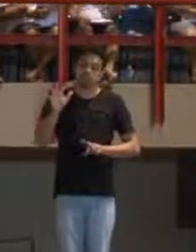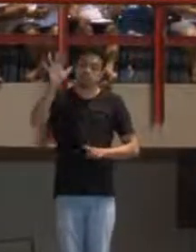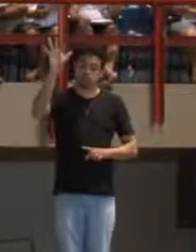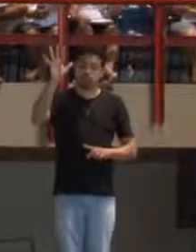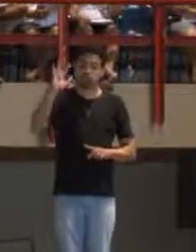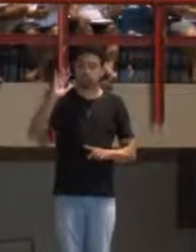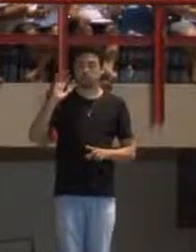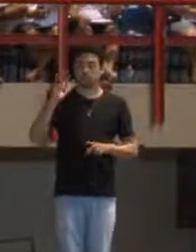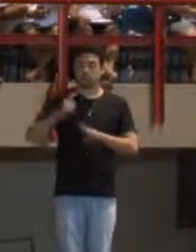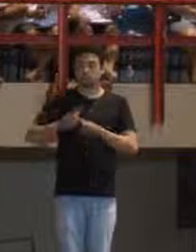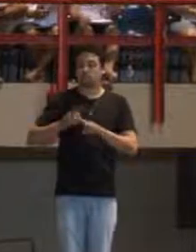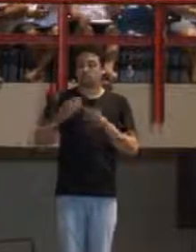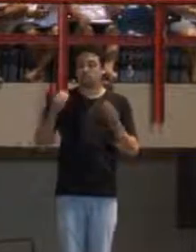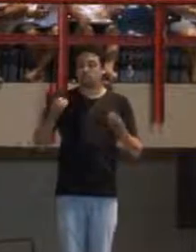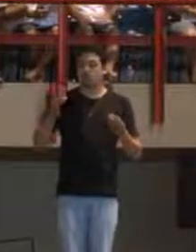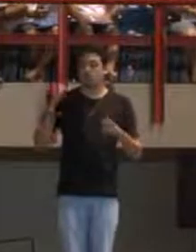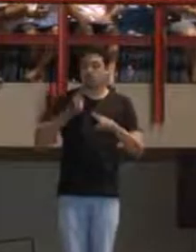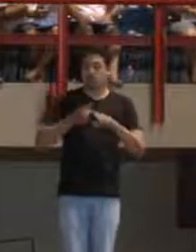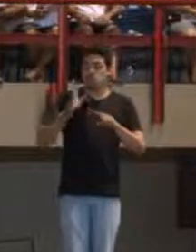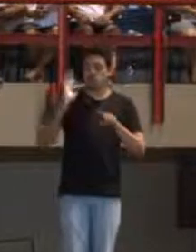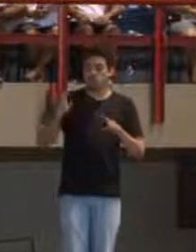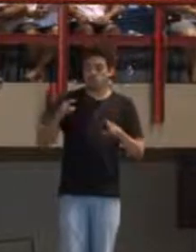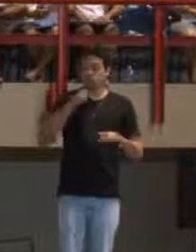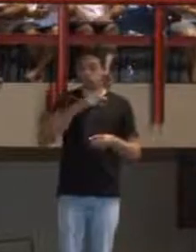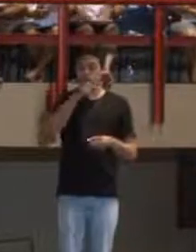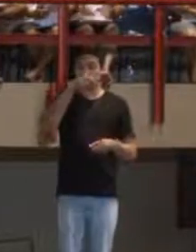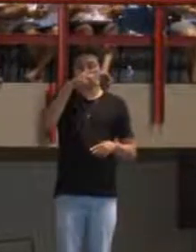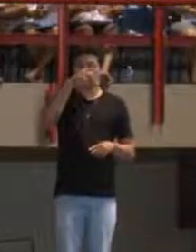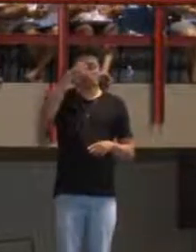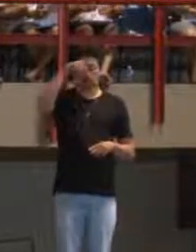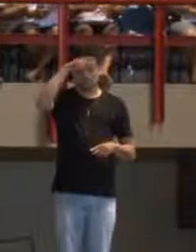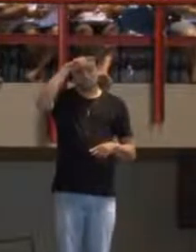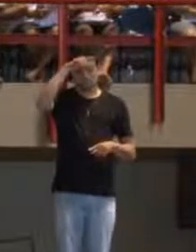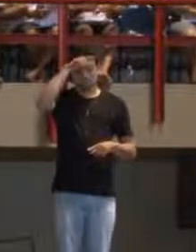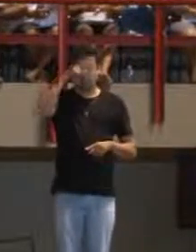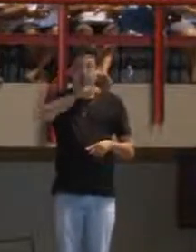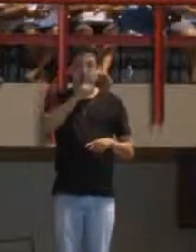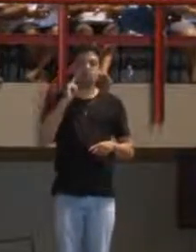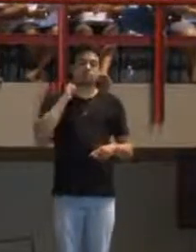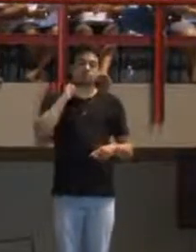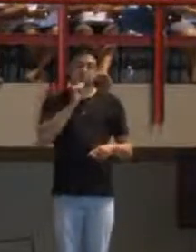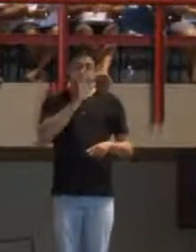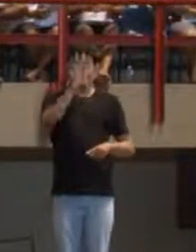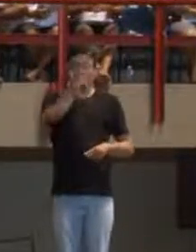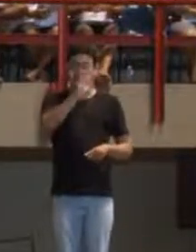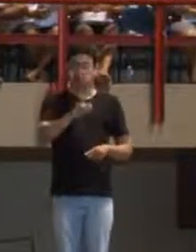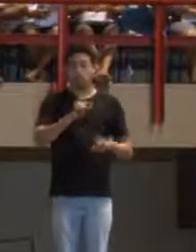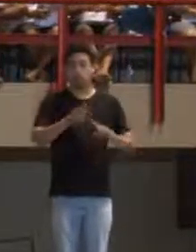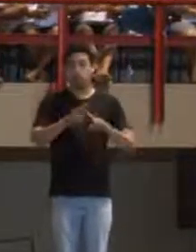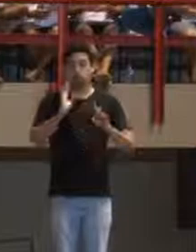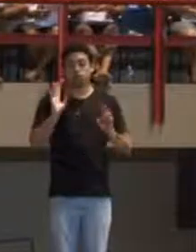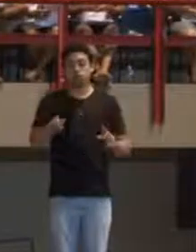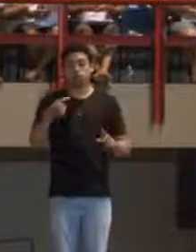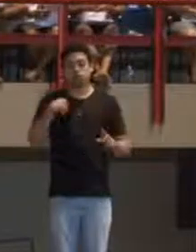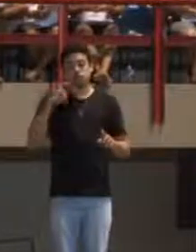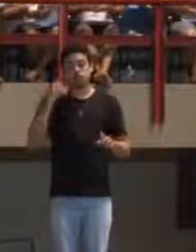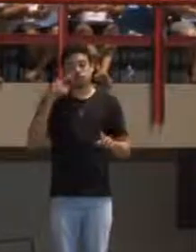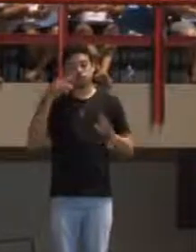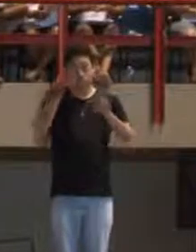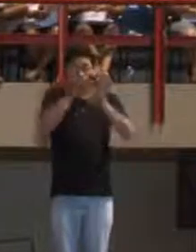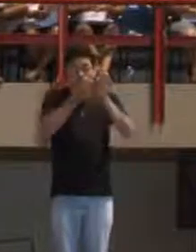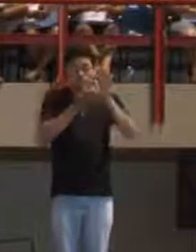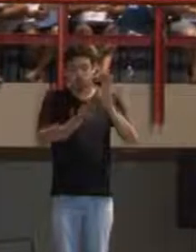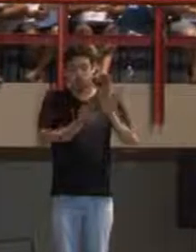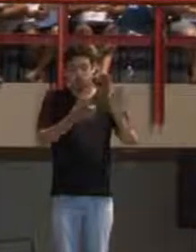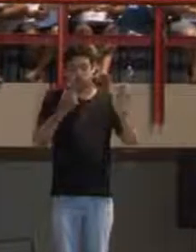tá? Vixe, professor, então lá naquela região lá do Pecém vai ficar tudo poluído? Vai, tá? Há uma proposta,